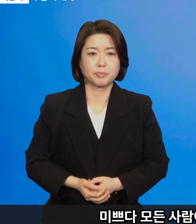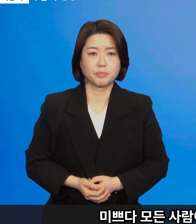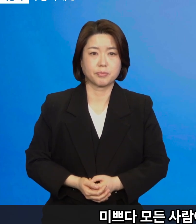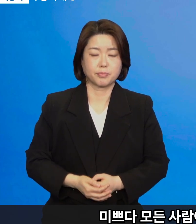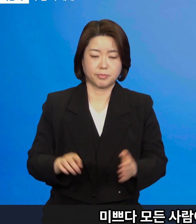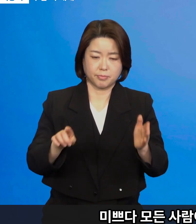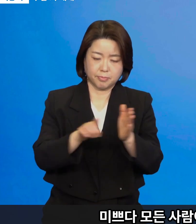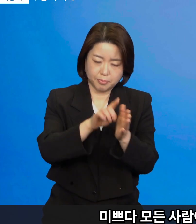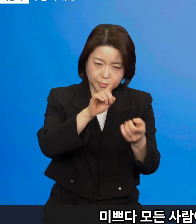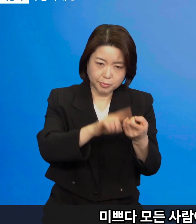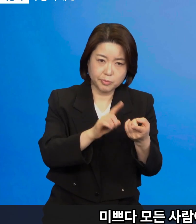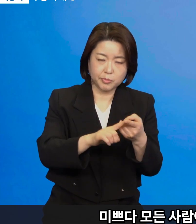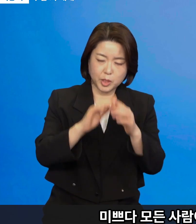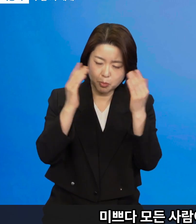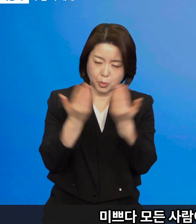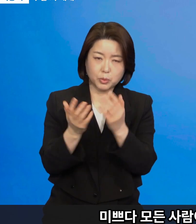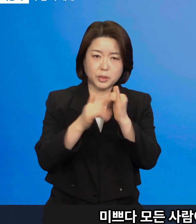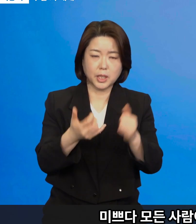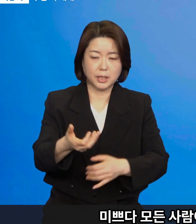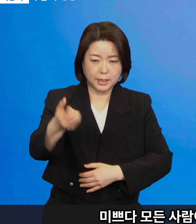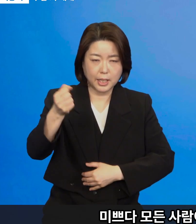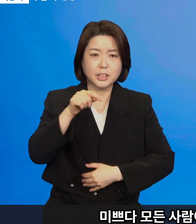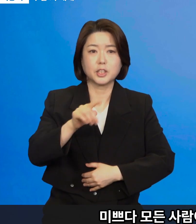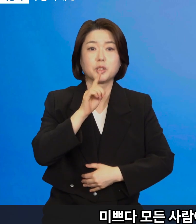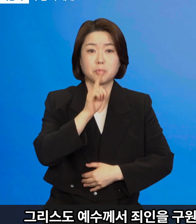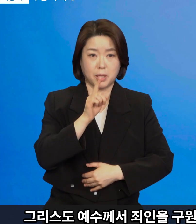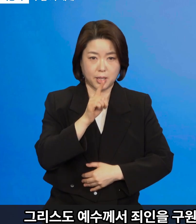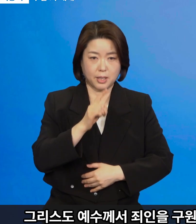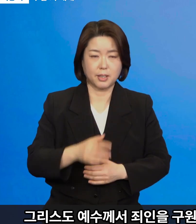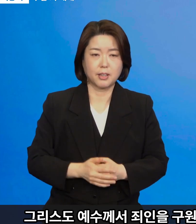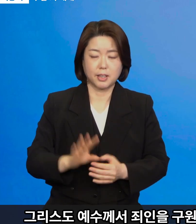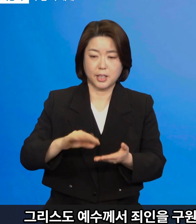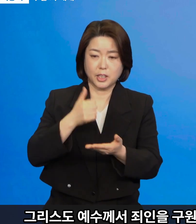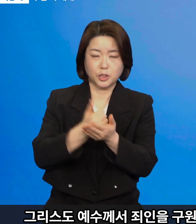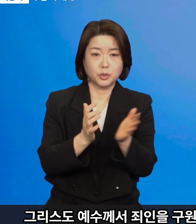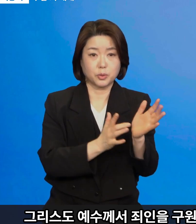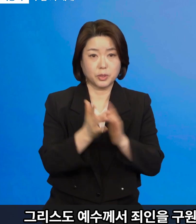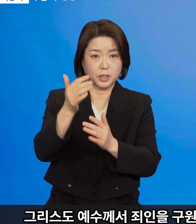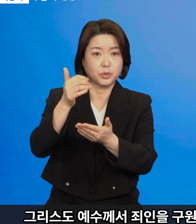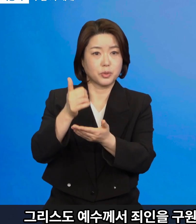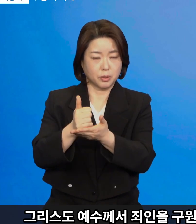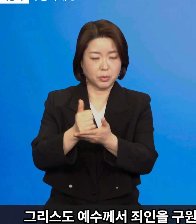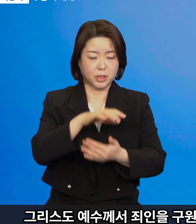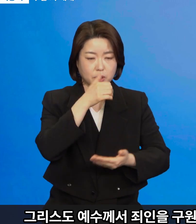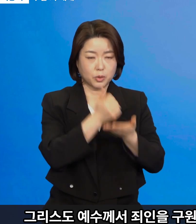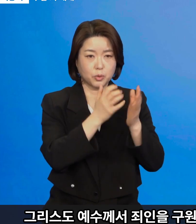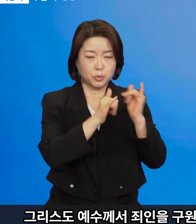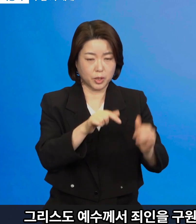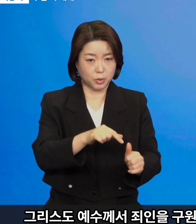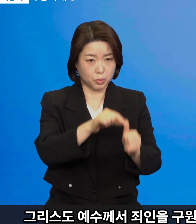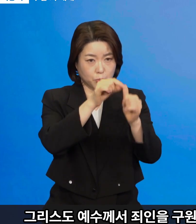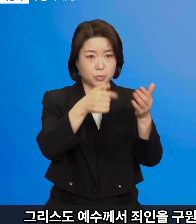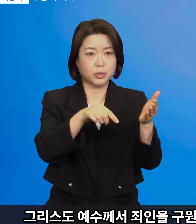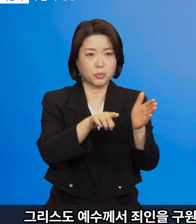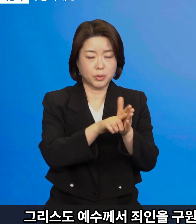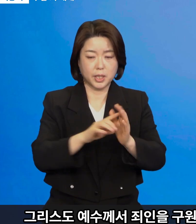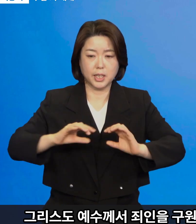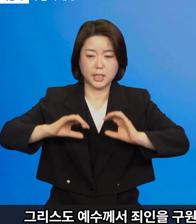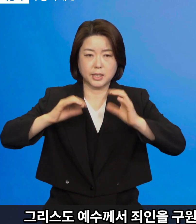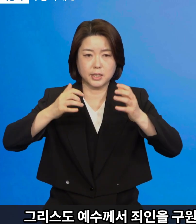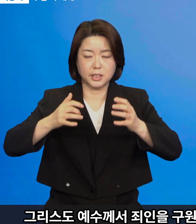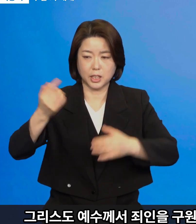미쁘다 모든 사람이 받을 만한 이 말이여, 그리스도 예수께서 죄인을 구원하시려고